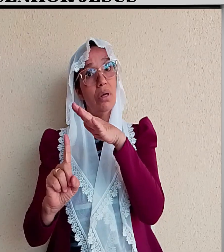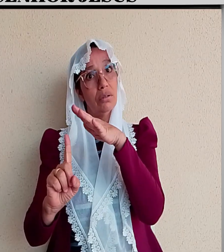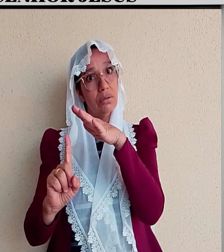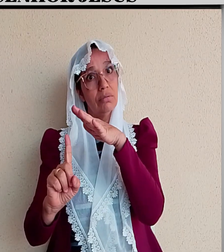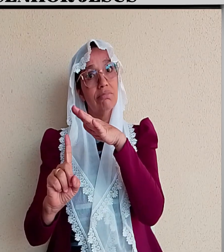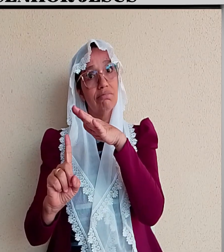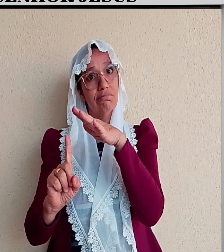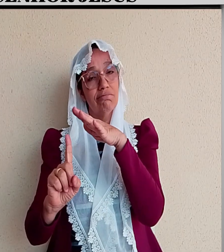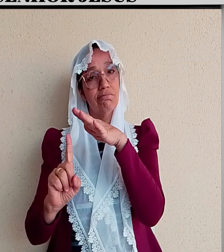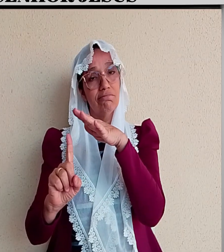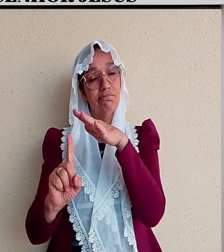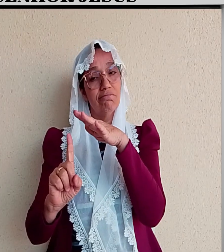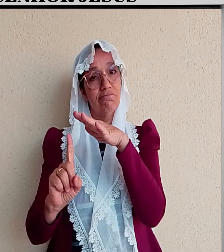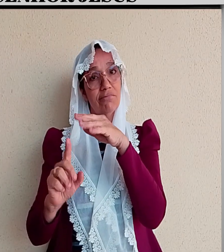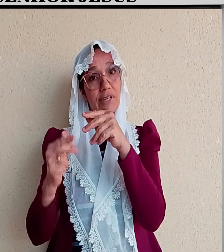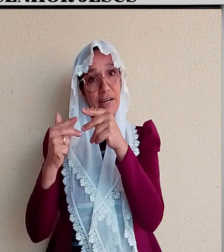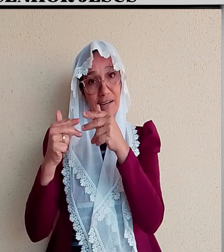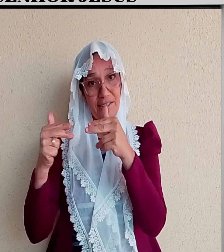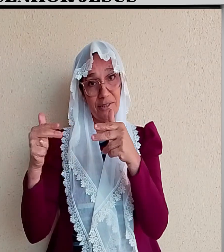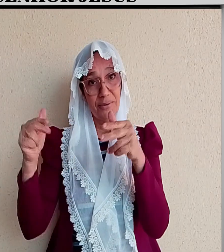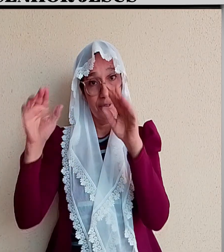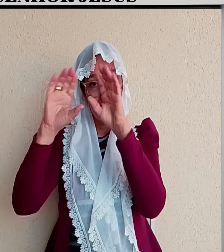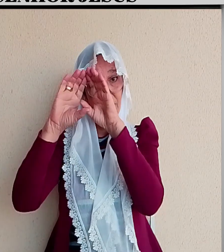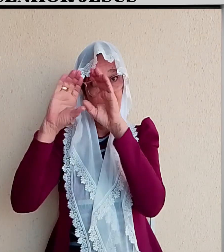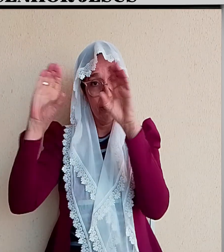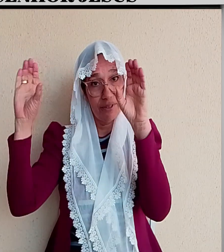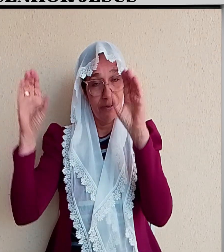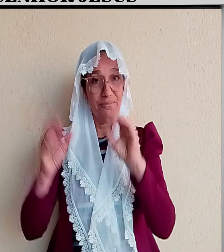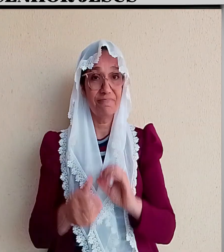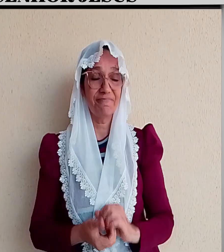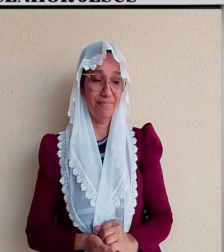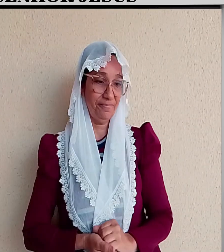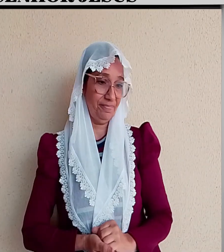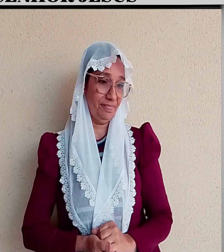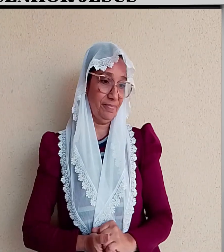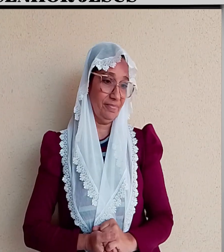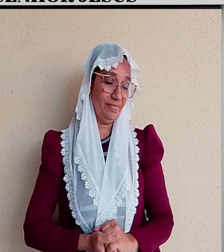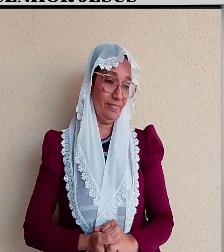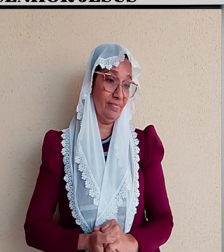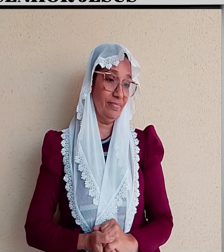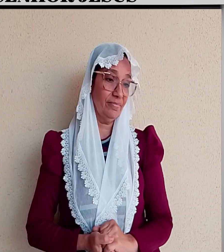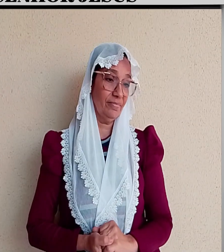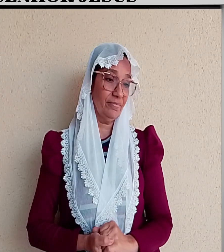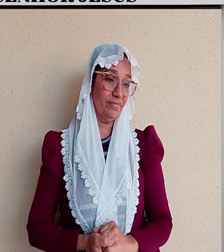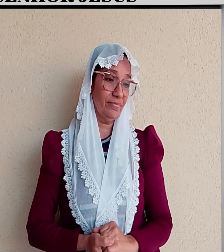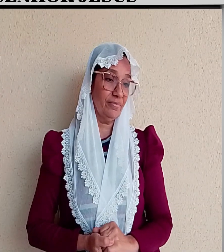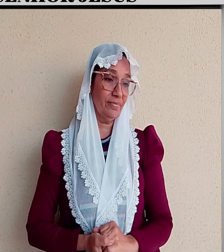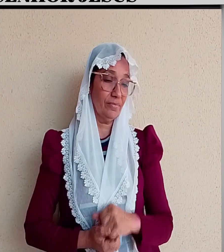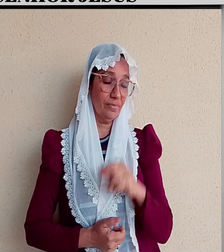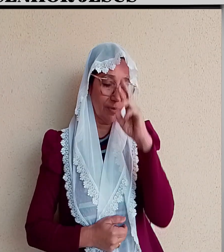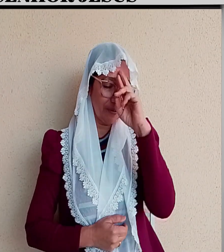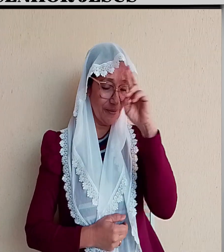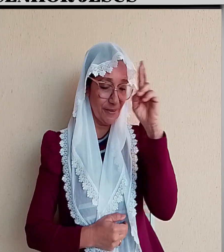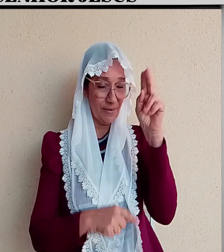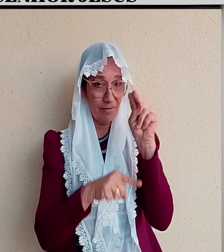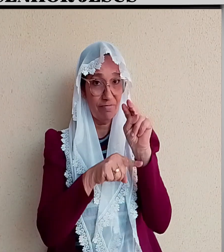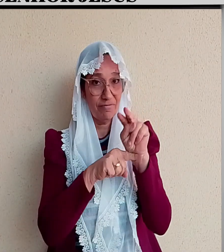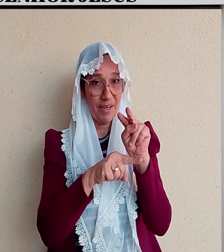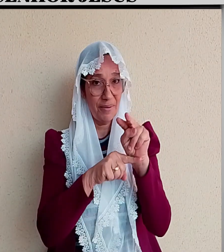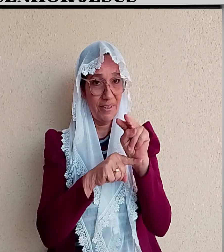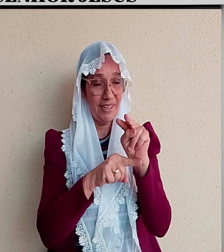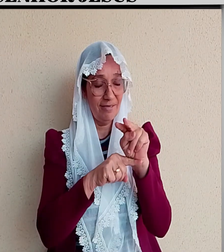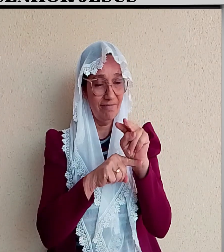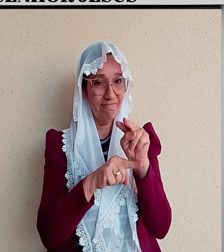a Jesus. O Senhor fala: eu vou te servir lá na ilha de Patmos. Eu vou